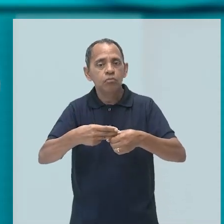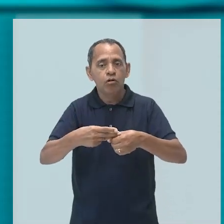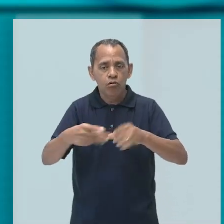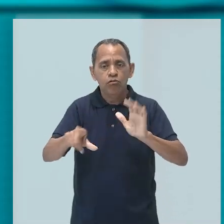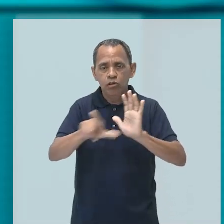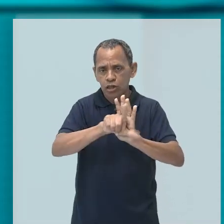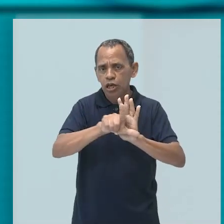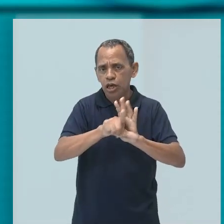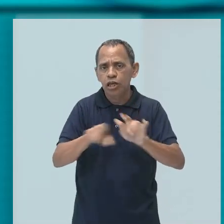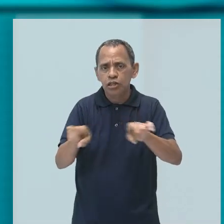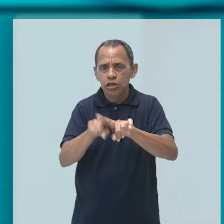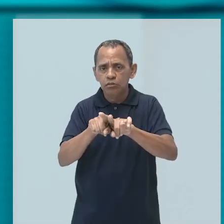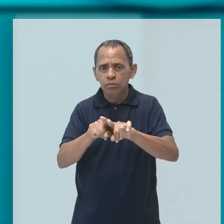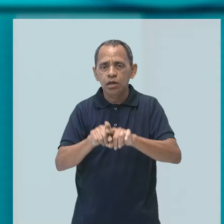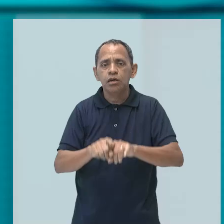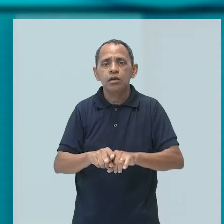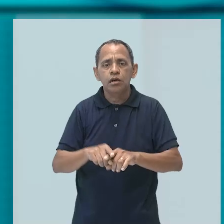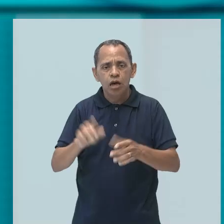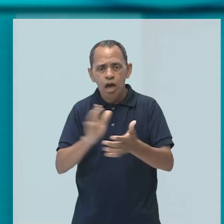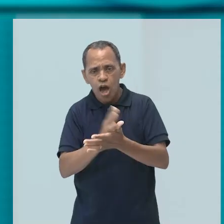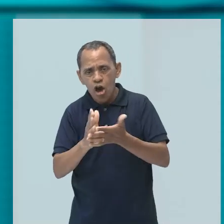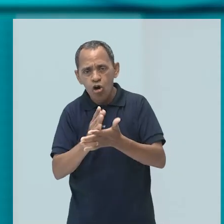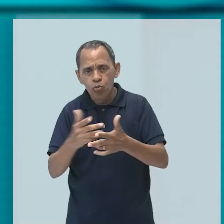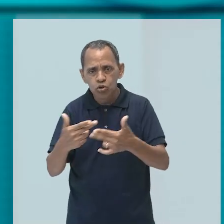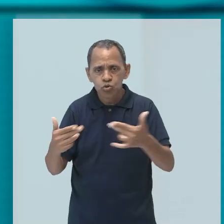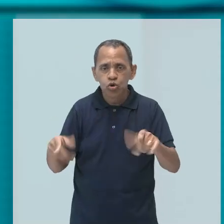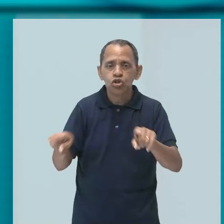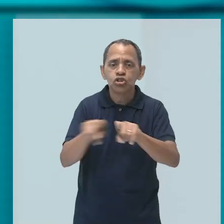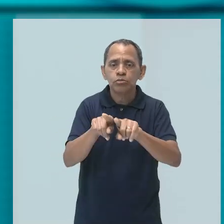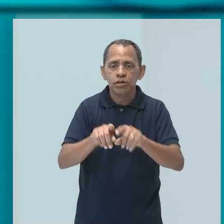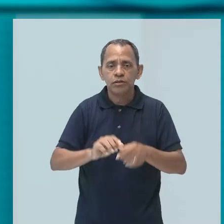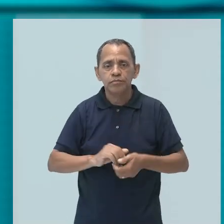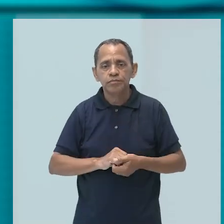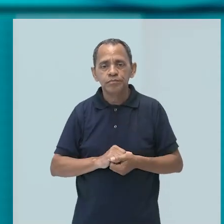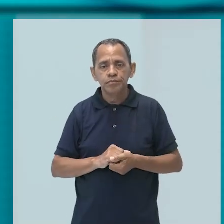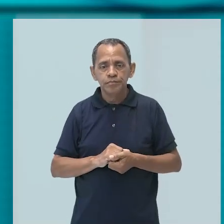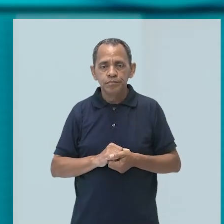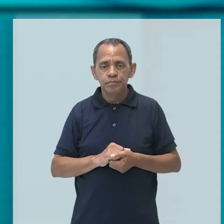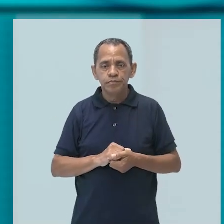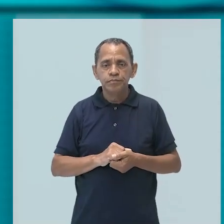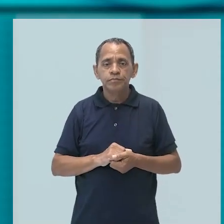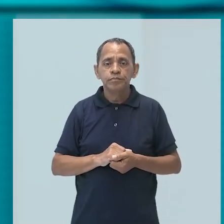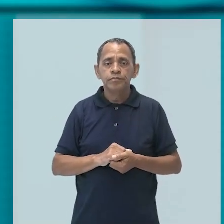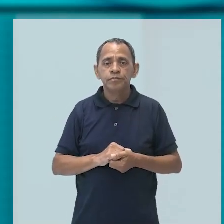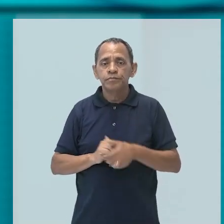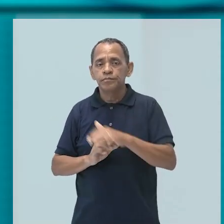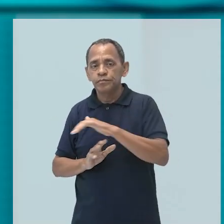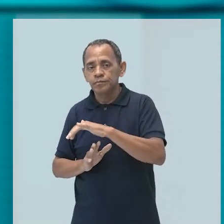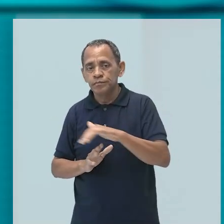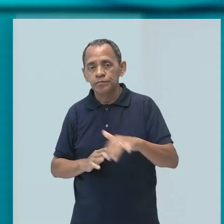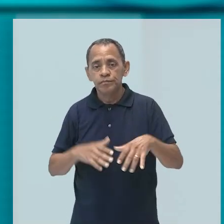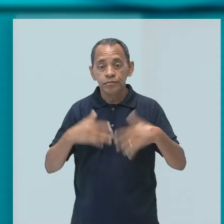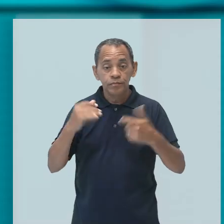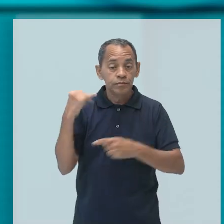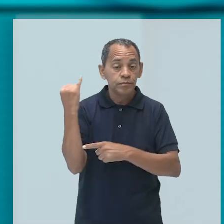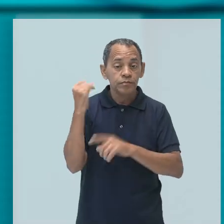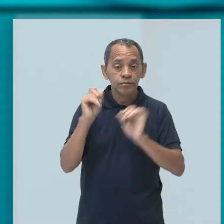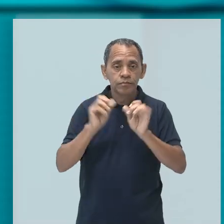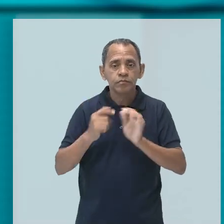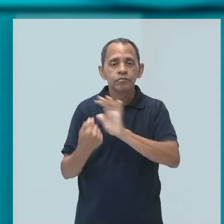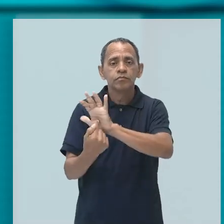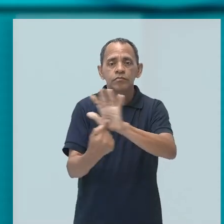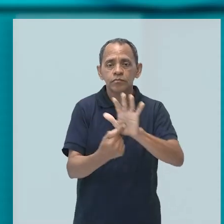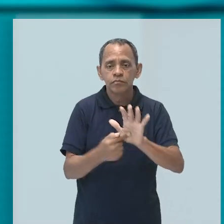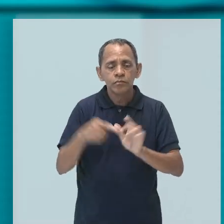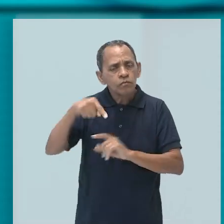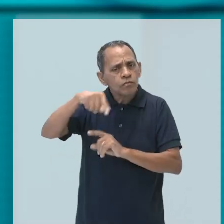porque também há leis que são municipais, ok? E aí, pessoal, é importante agora trazer para vocês a